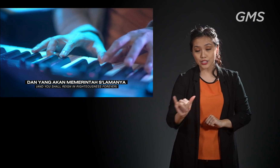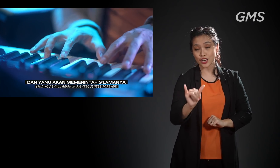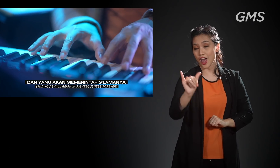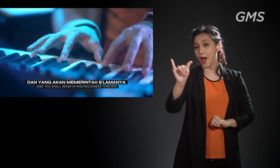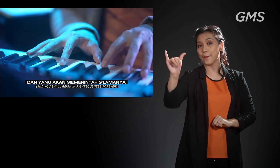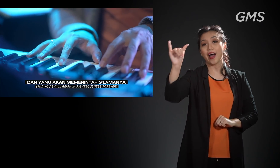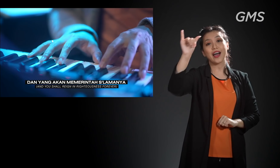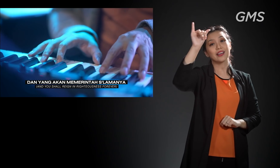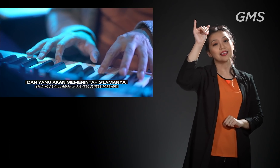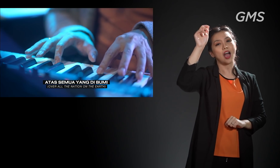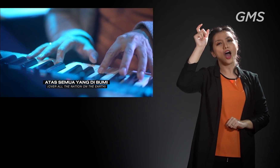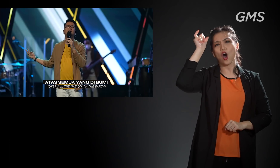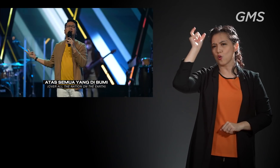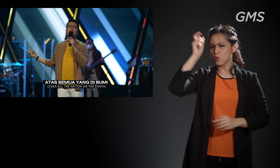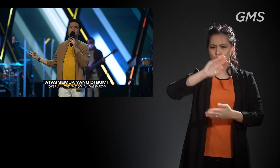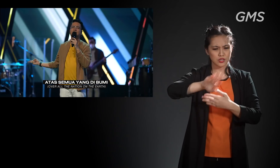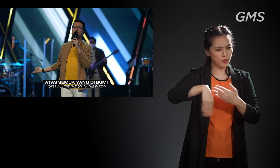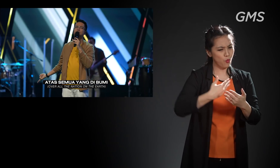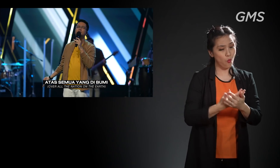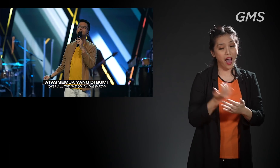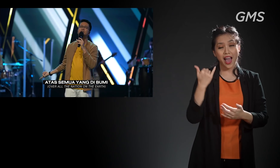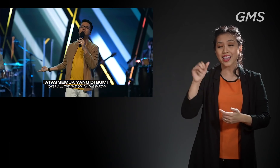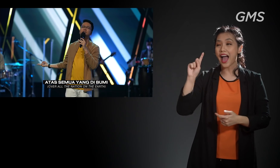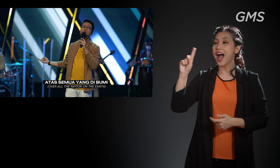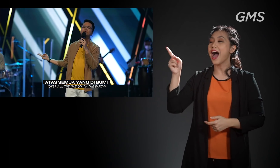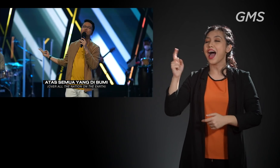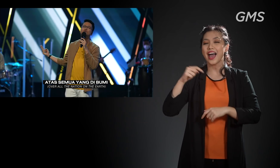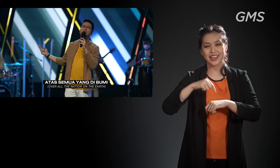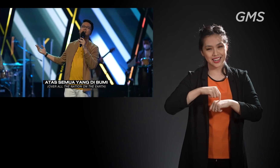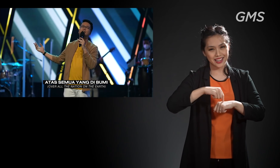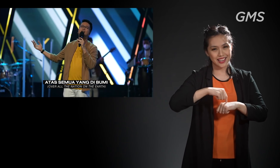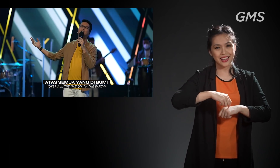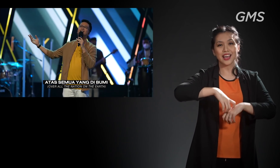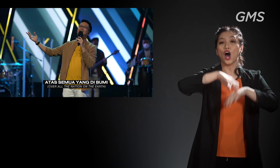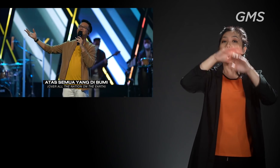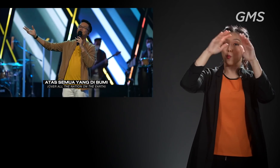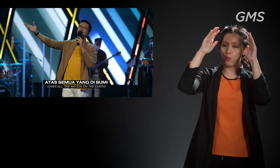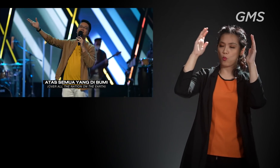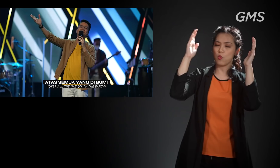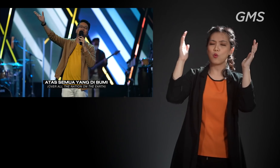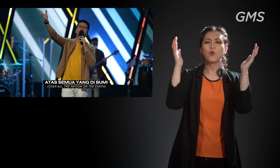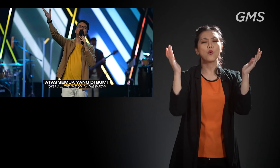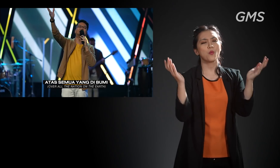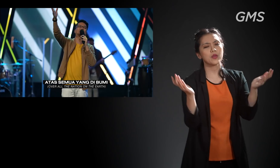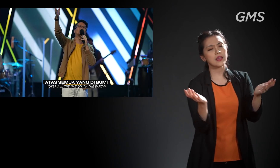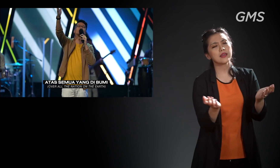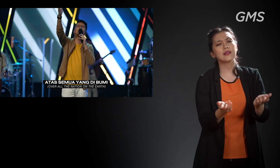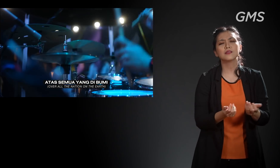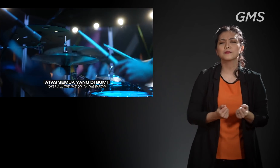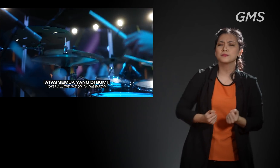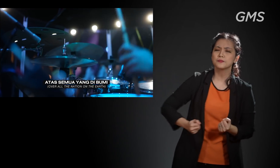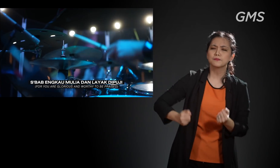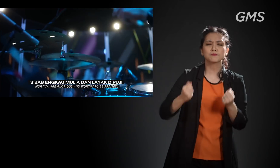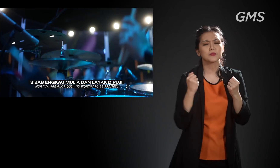memerintah selamanya atas semua yang di bumi. Sebab